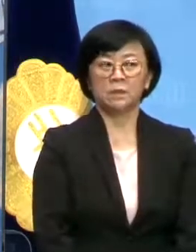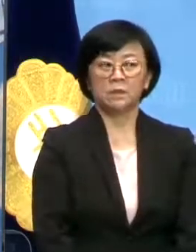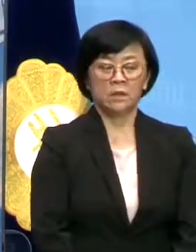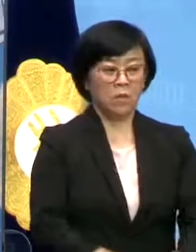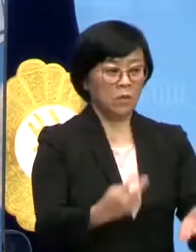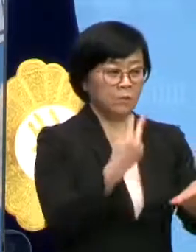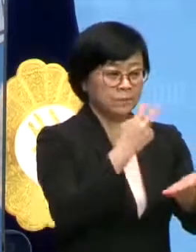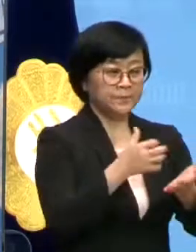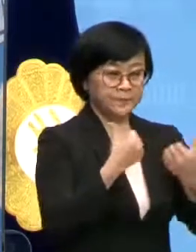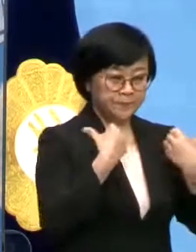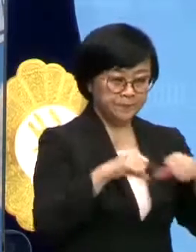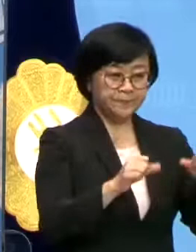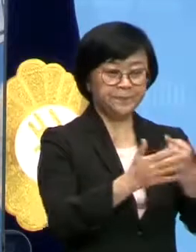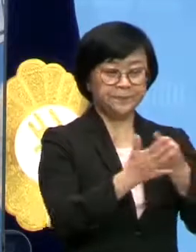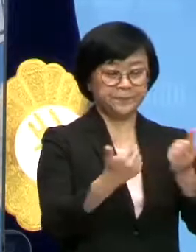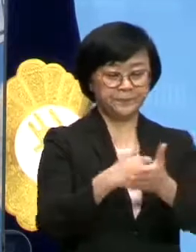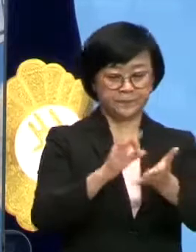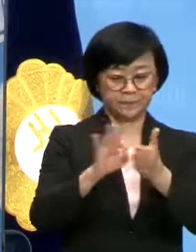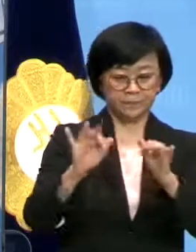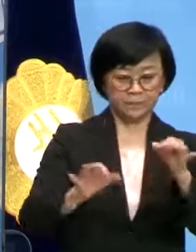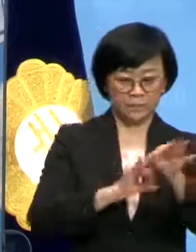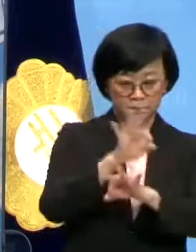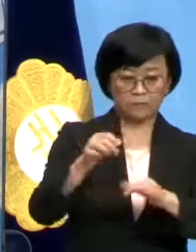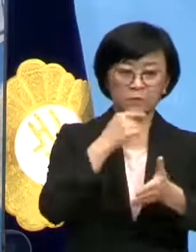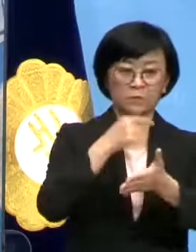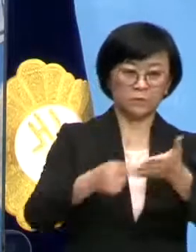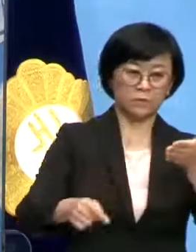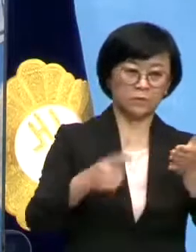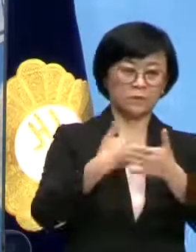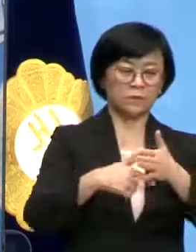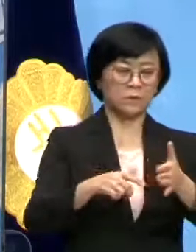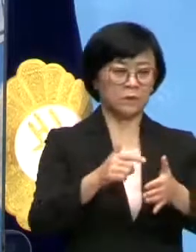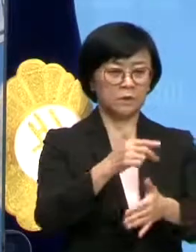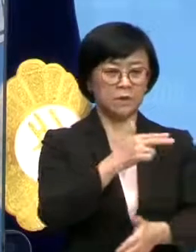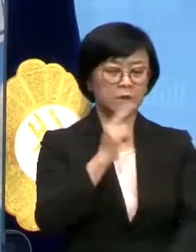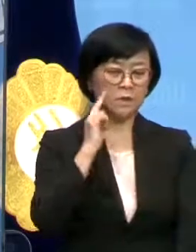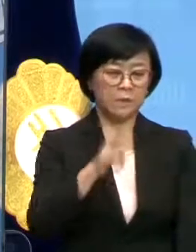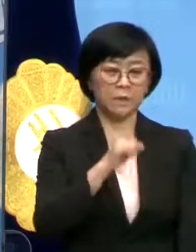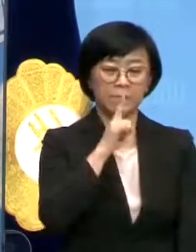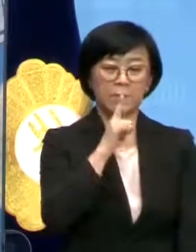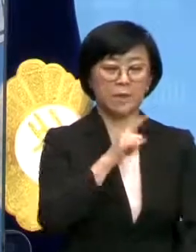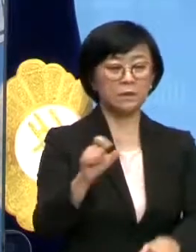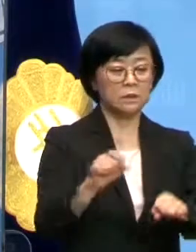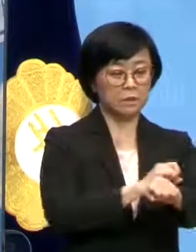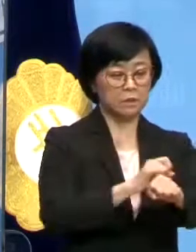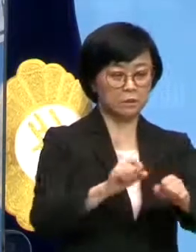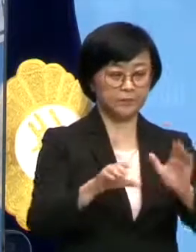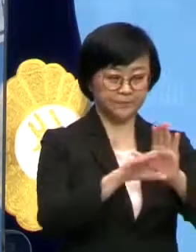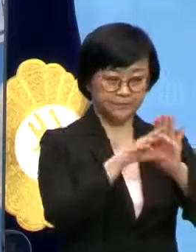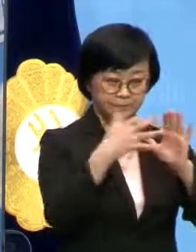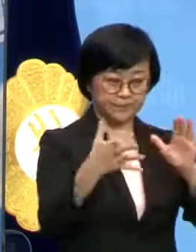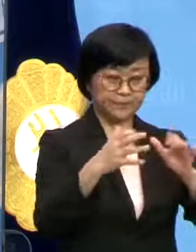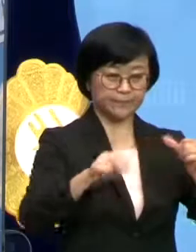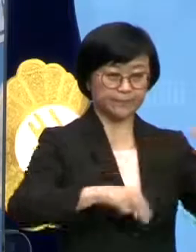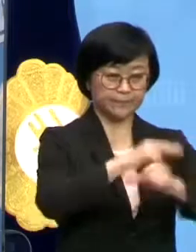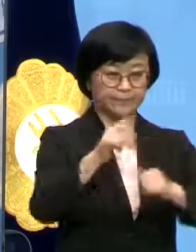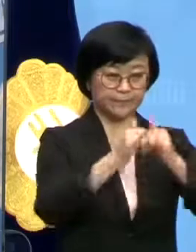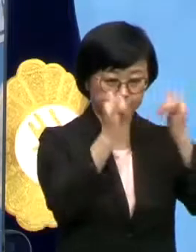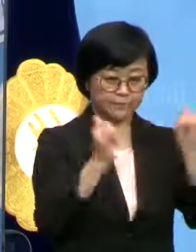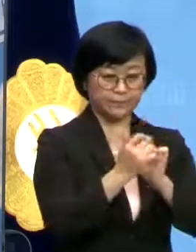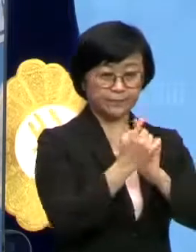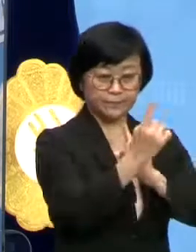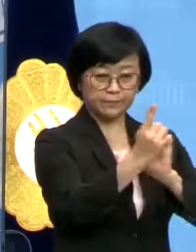보험금청구 포기를 난 소비자의 경제적 손실이 상당하다는 것을 의미한다 특히 코로나 식구로 이러한 사회적